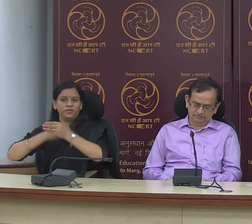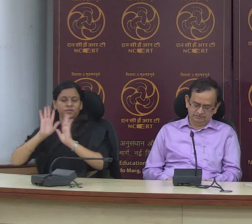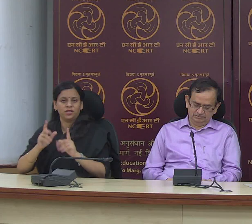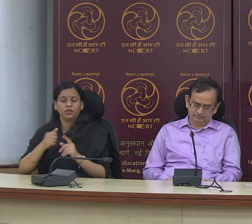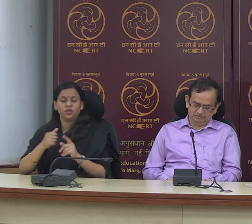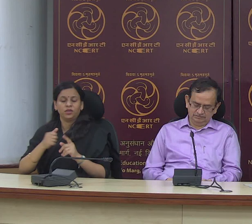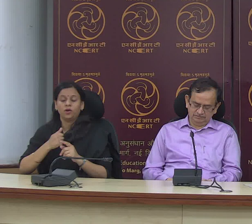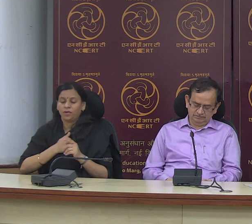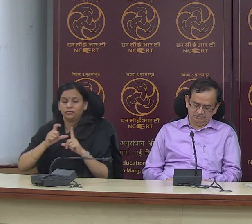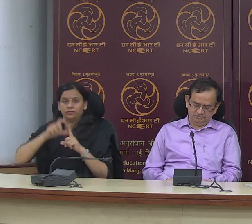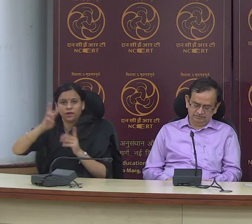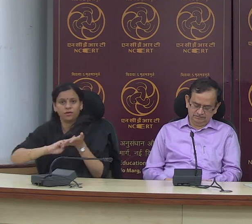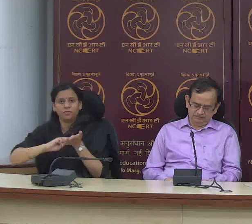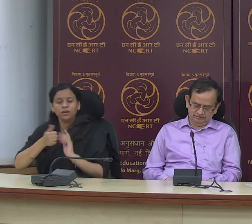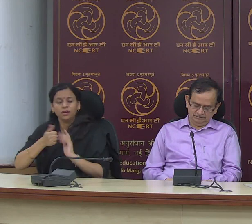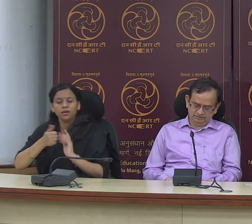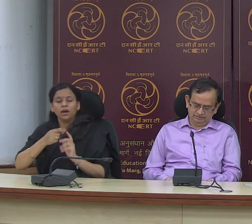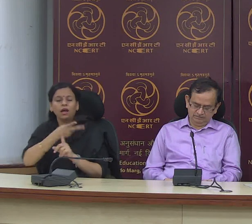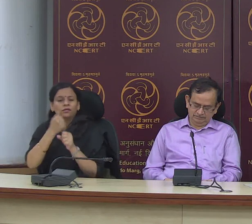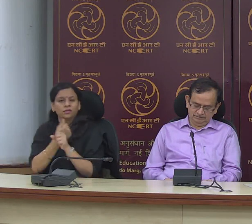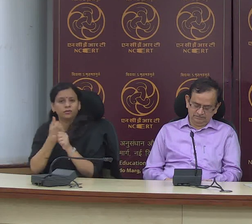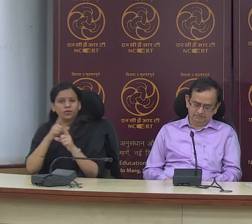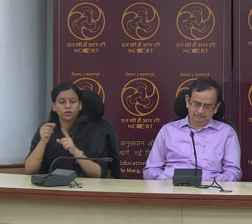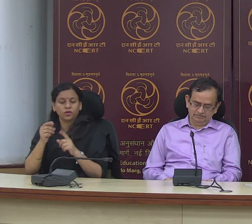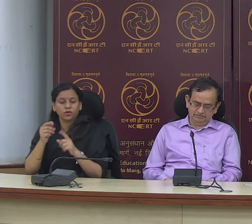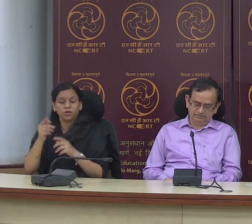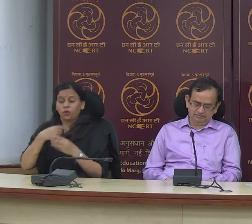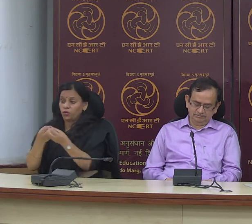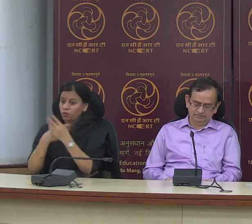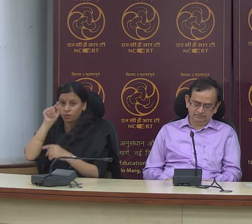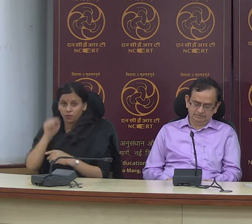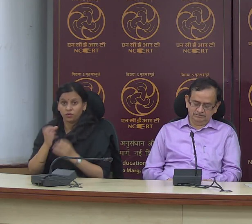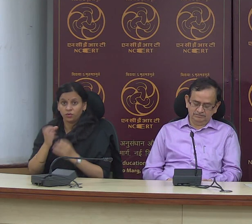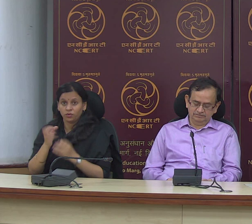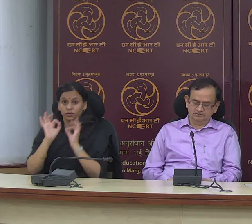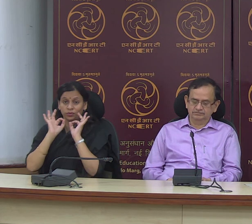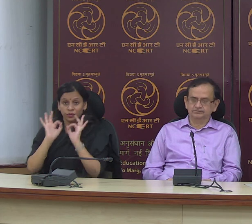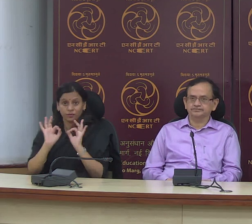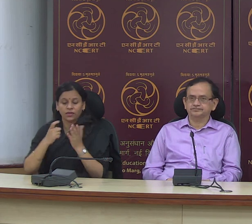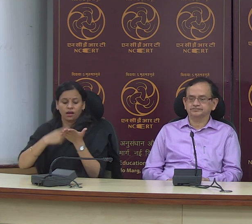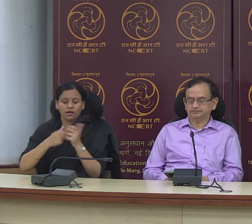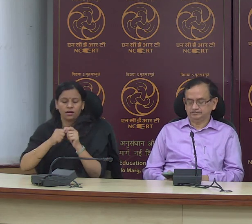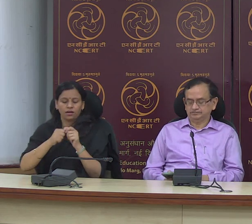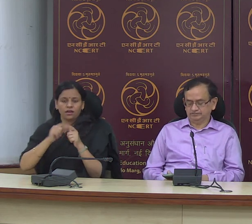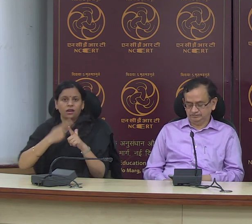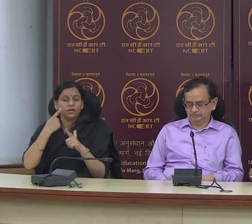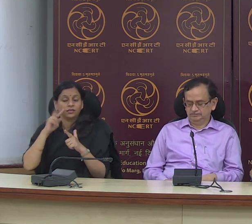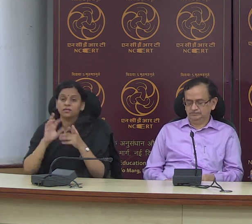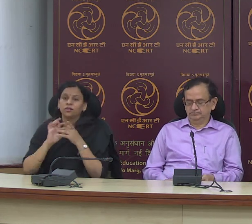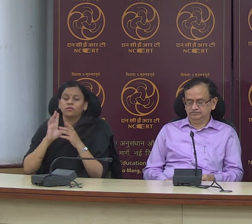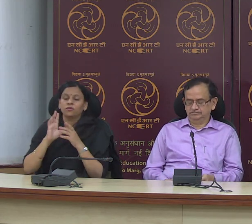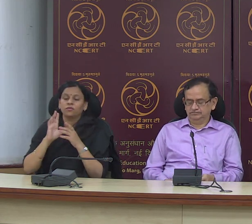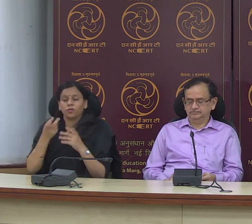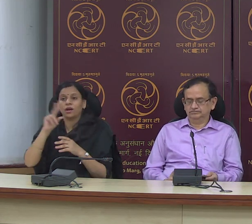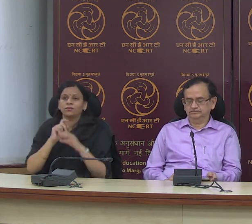विभाग मंत्रालयों के द्वारा जारी हैं। बहरहाल आपने ये बहुत अच्छी बात यहाँ पर बताई। राजीव सर, यहाँ पर आपके साथ भी मैं एक बार पुनः